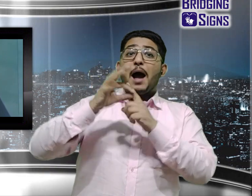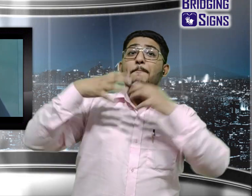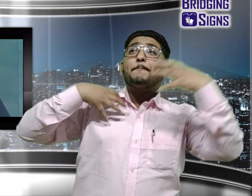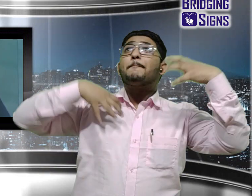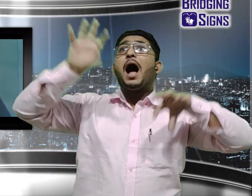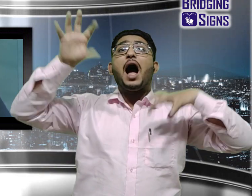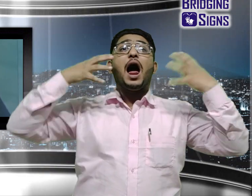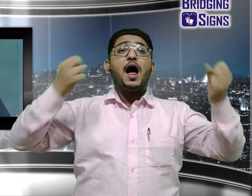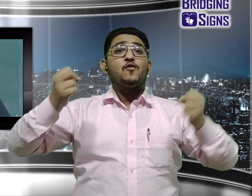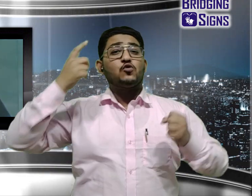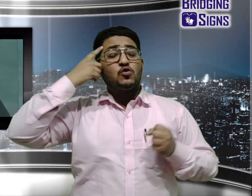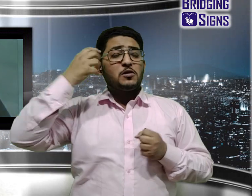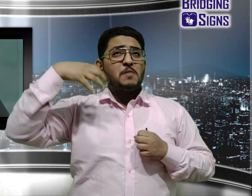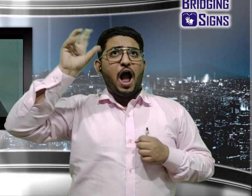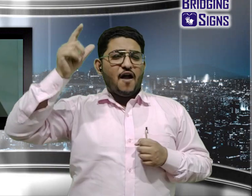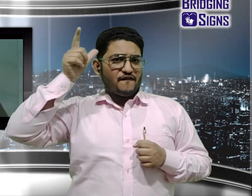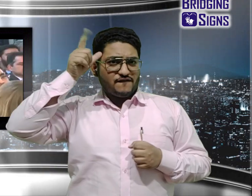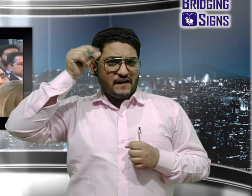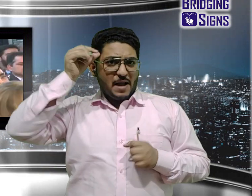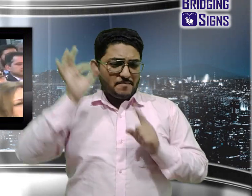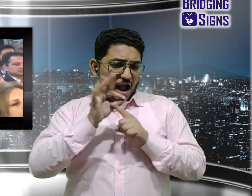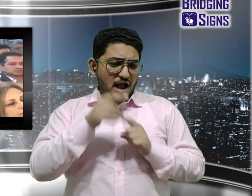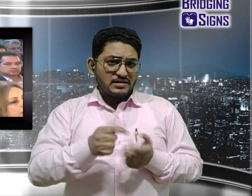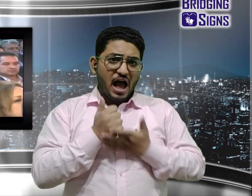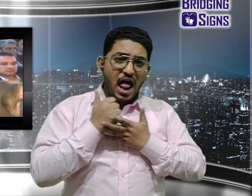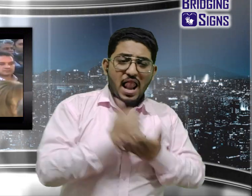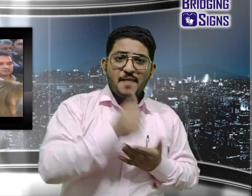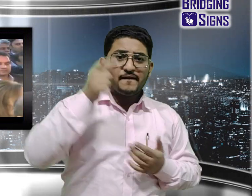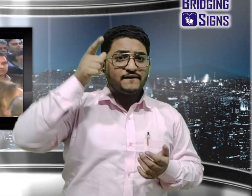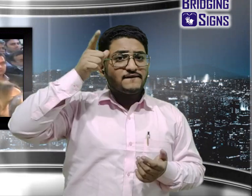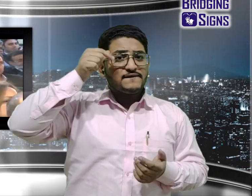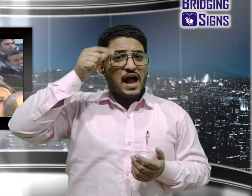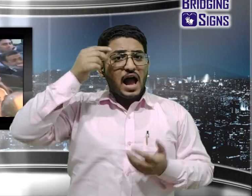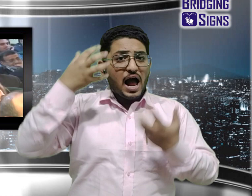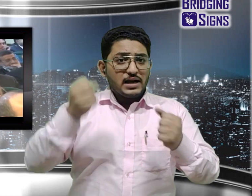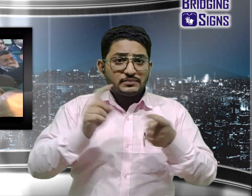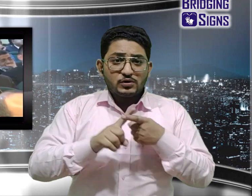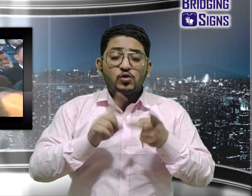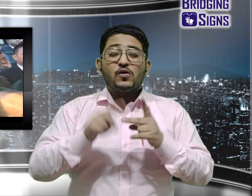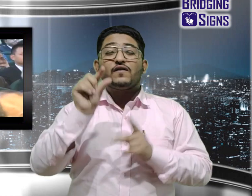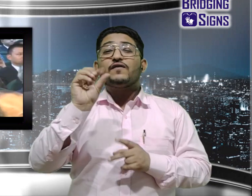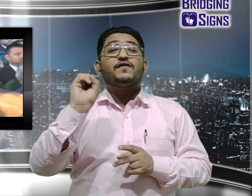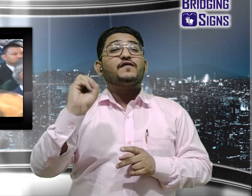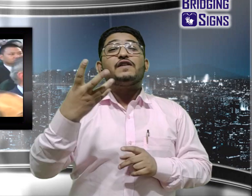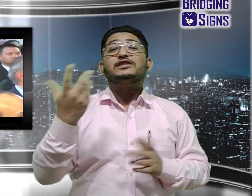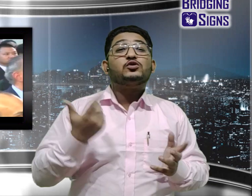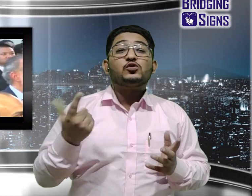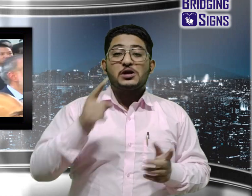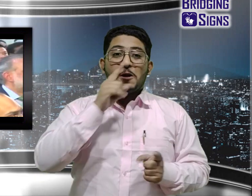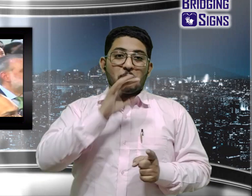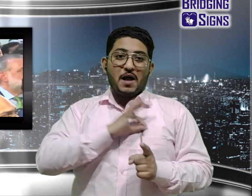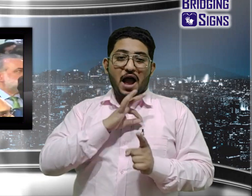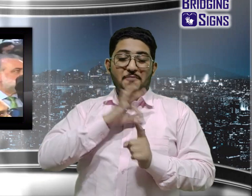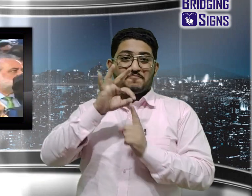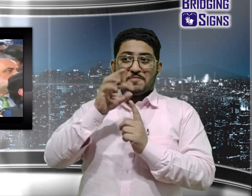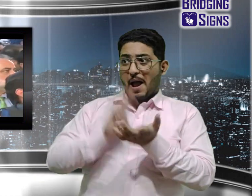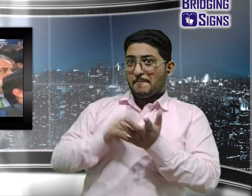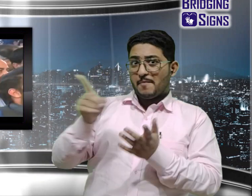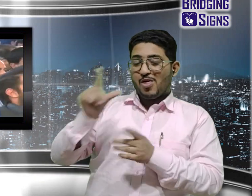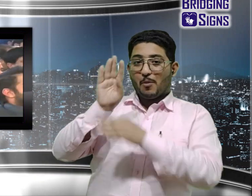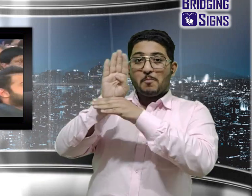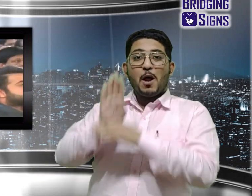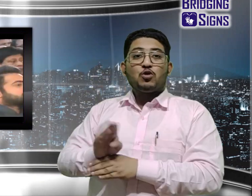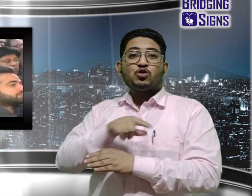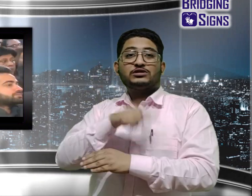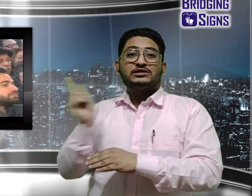हैं, जो इस मुल्क के लिए बहुत कुछ कर रहे हैं और उसकी वजह इमरान खान पर एतमाद